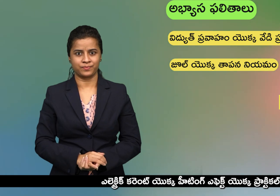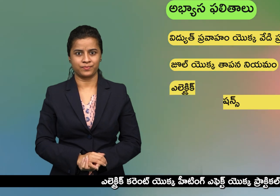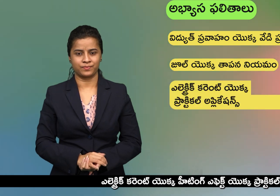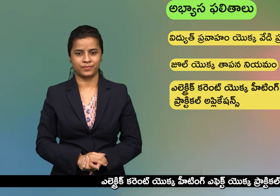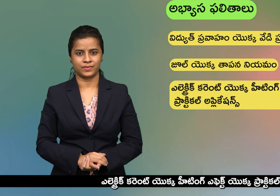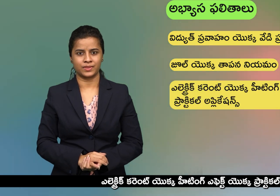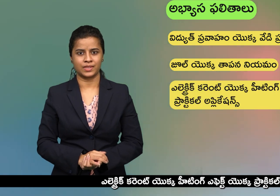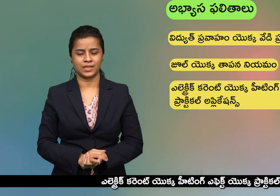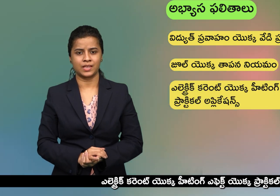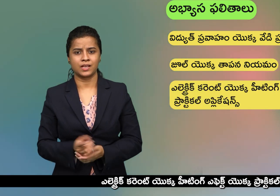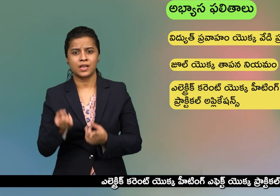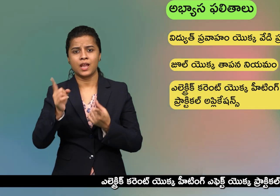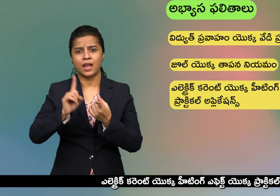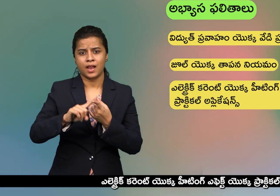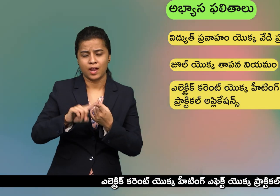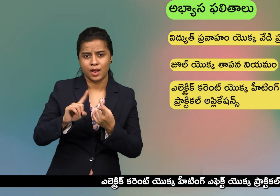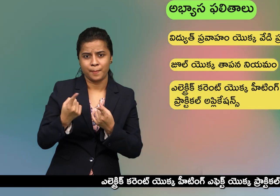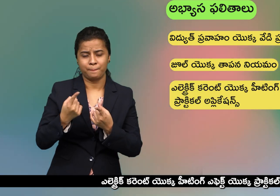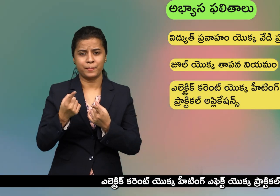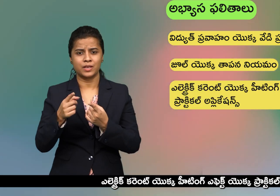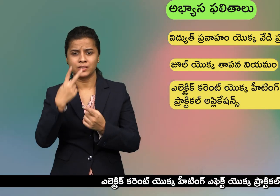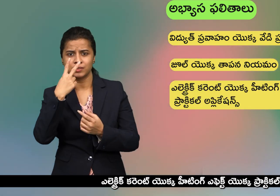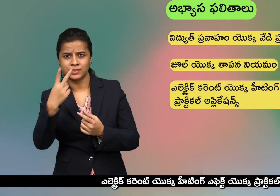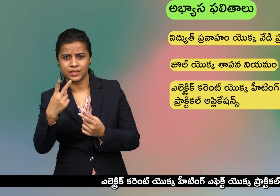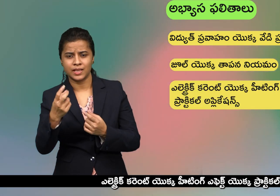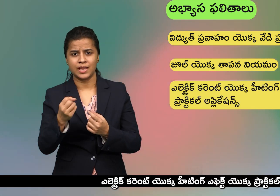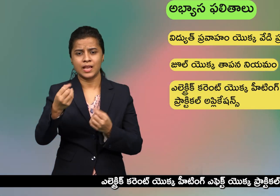ఎలక్ట్రిక్ కరెంట్ యొక్క హీటింగ్ ఎఫెక్ట్ యొక్క ప్రాక్టికల్ అప్లికేషన్స్,